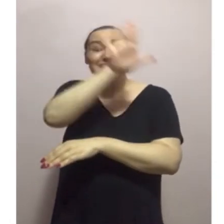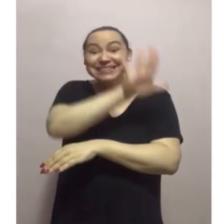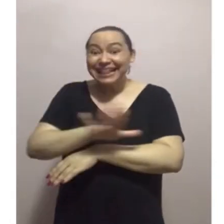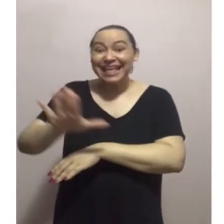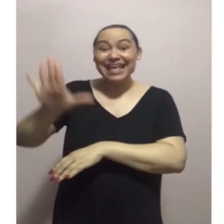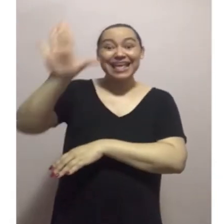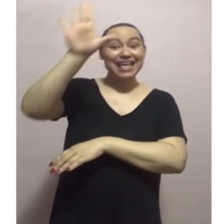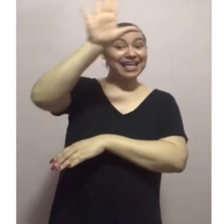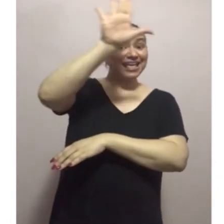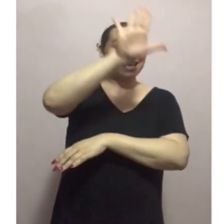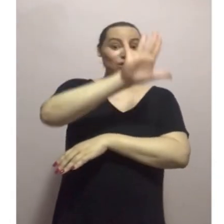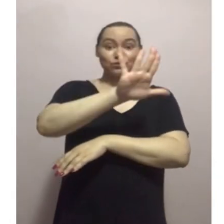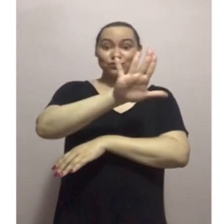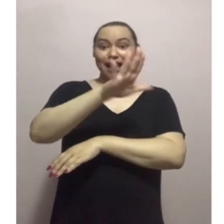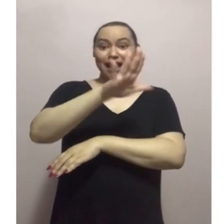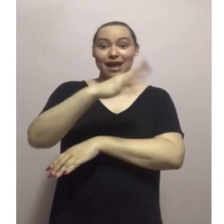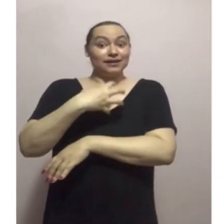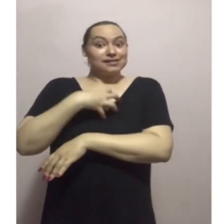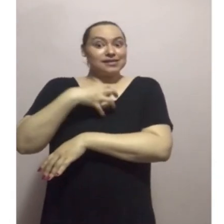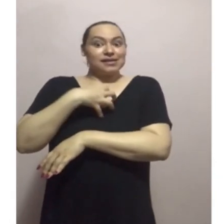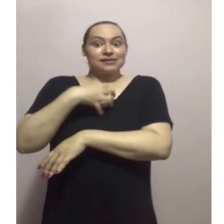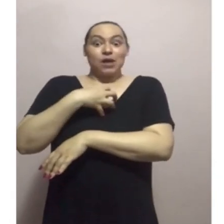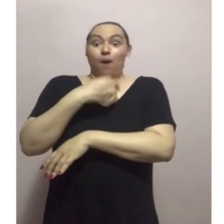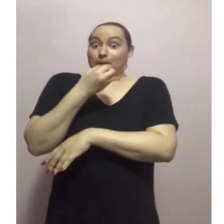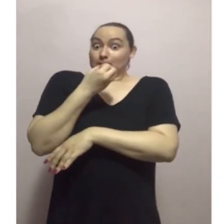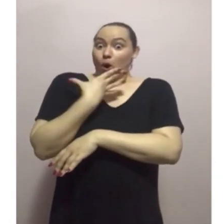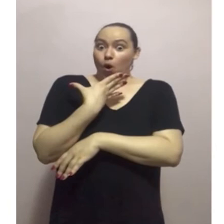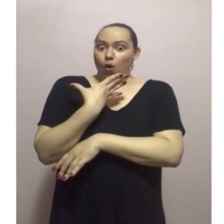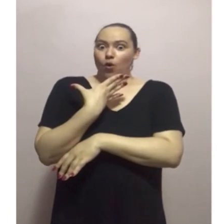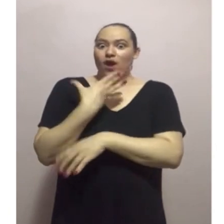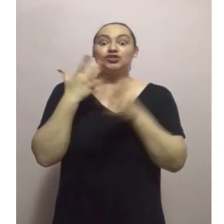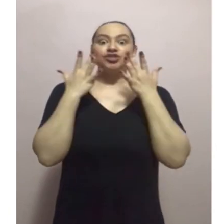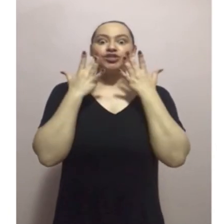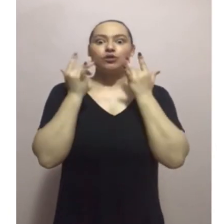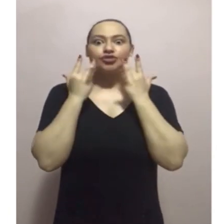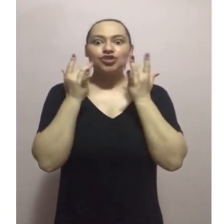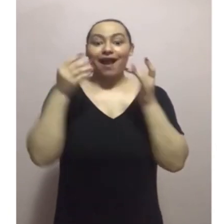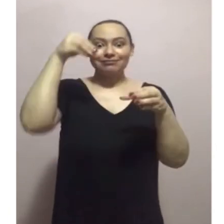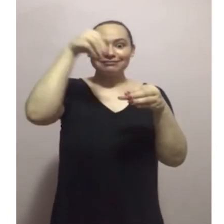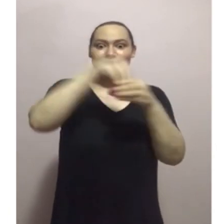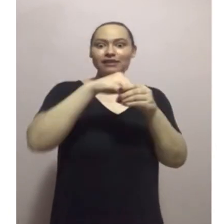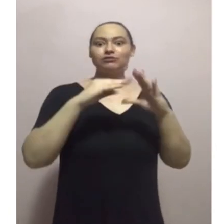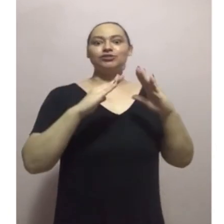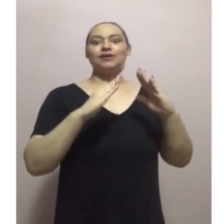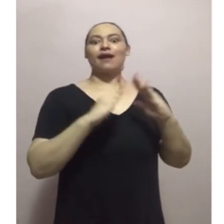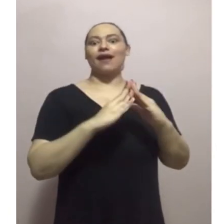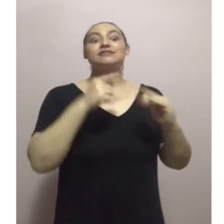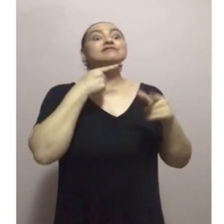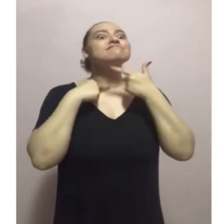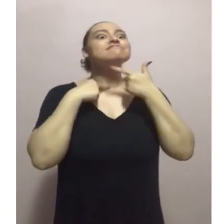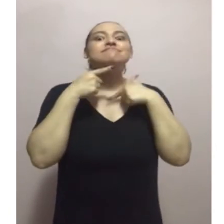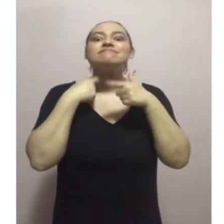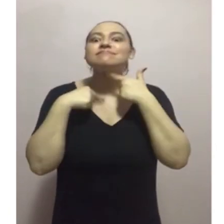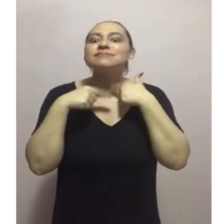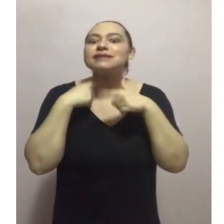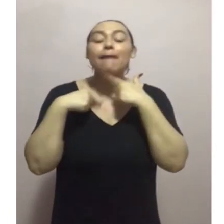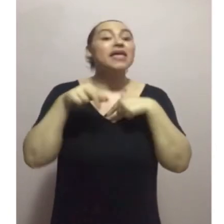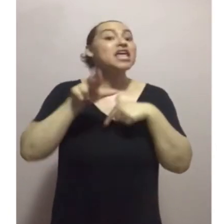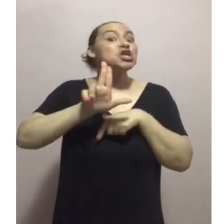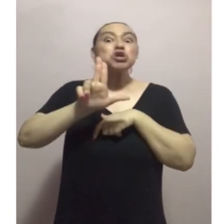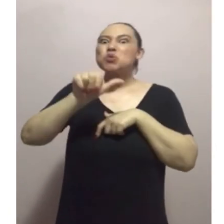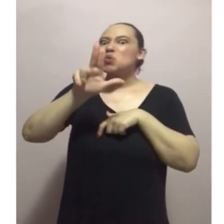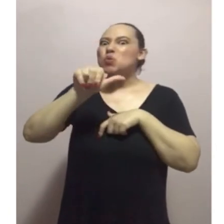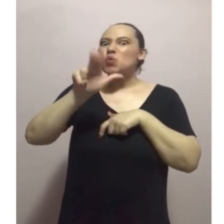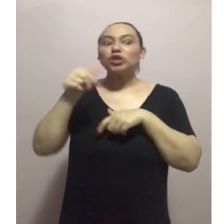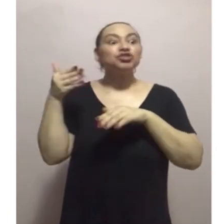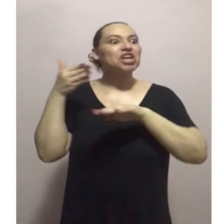de estar com teatro em casa, e que teve vontade de ir ao teatro. Gente que